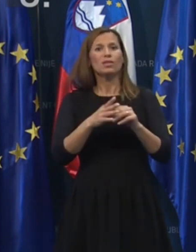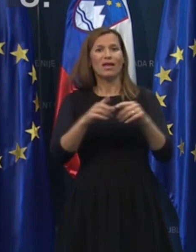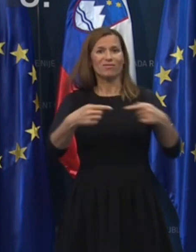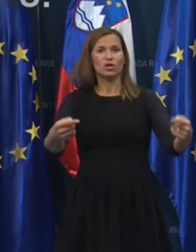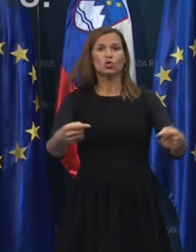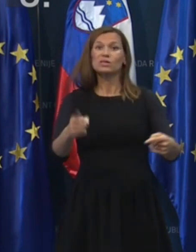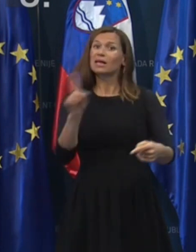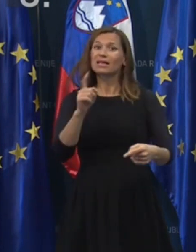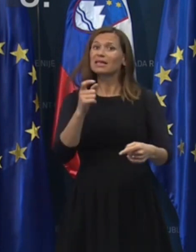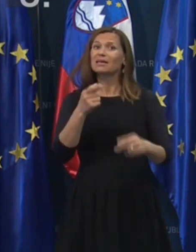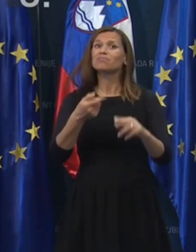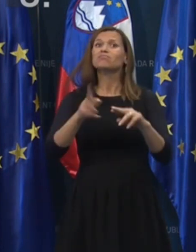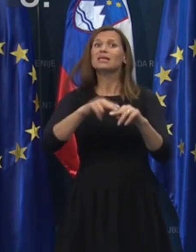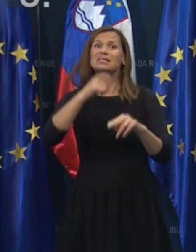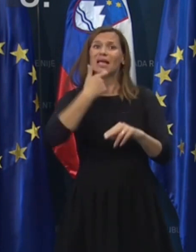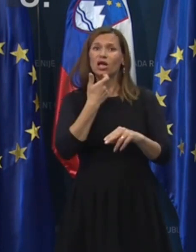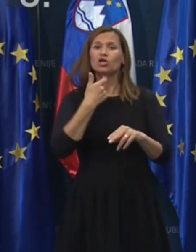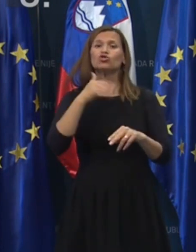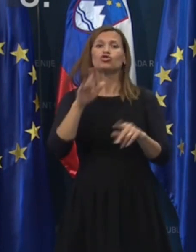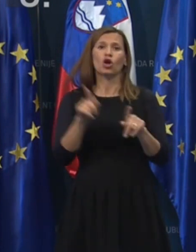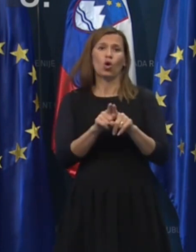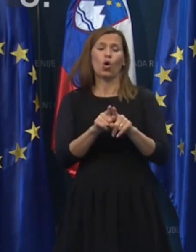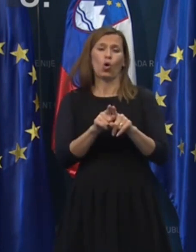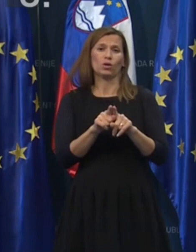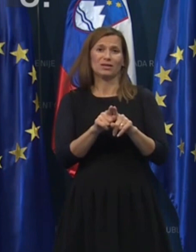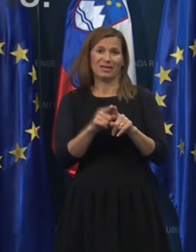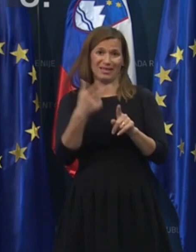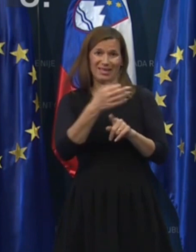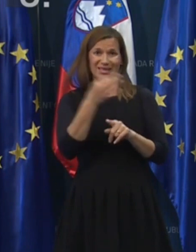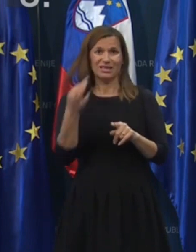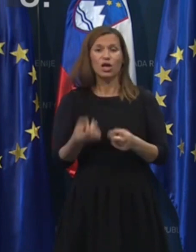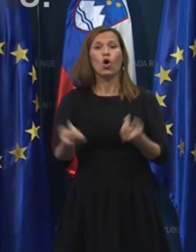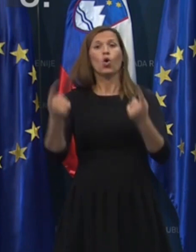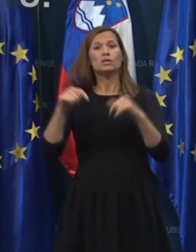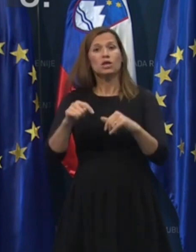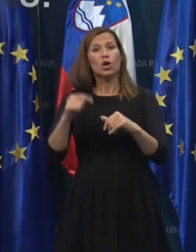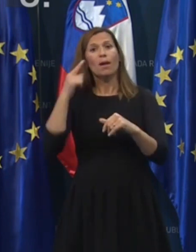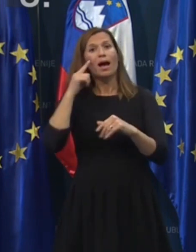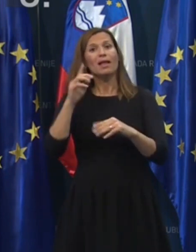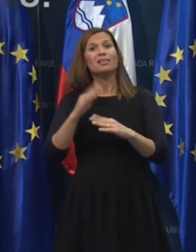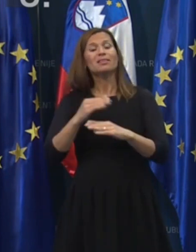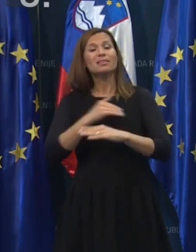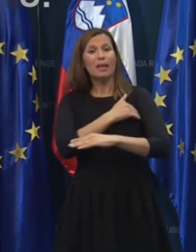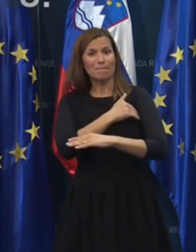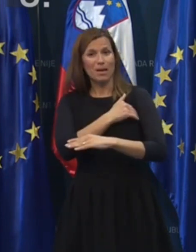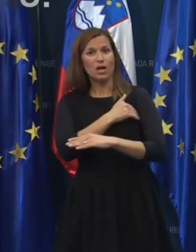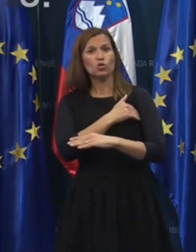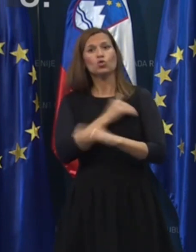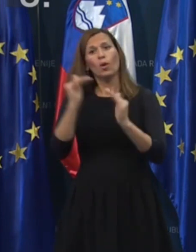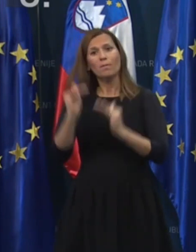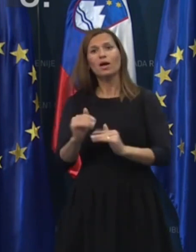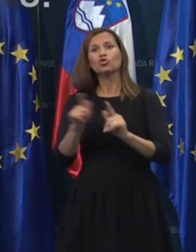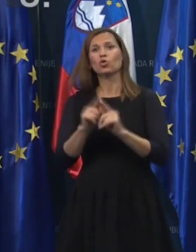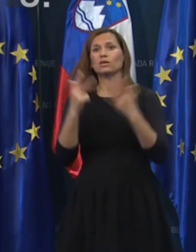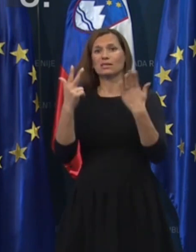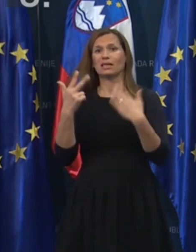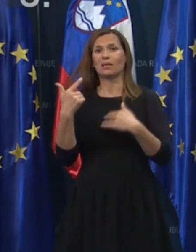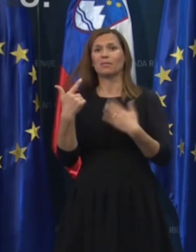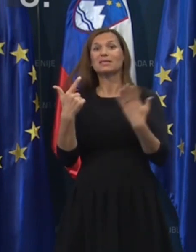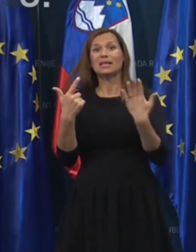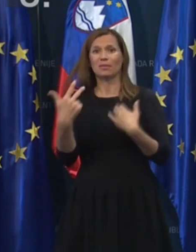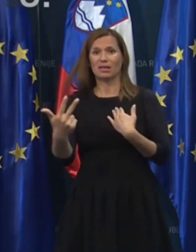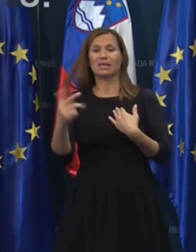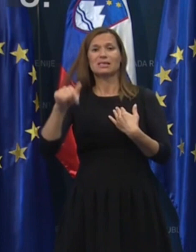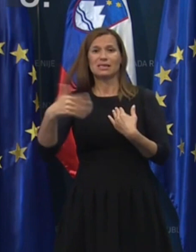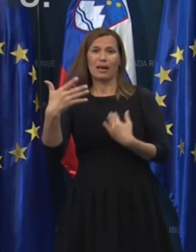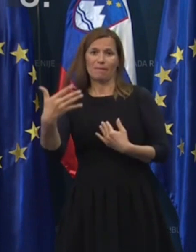3 dni, oziroma tujcu s telesno temperaturo nižjo od 37,5 stopinj Celzija in